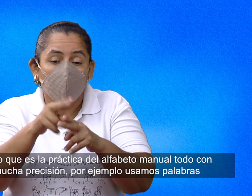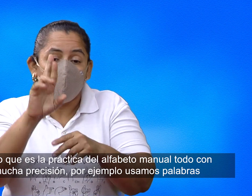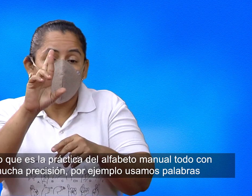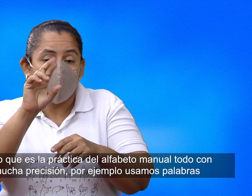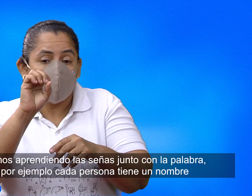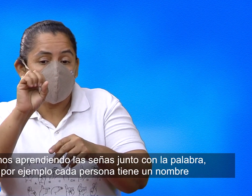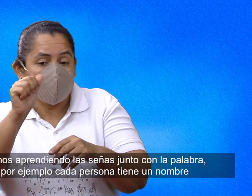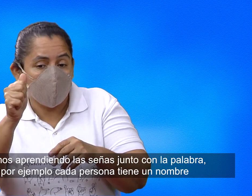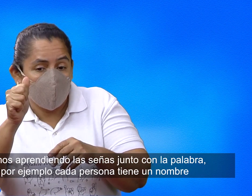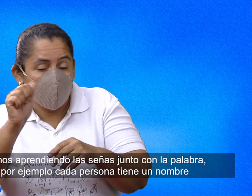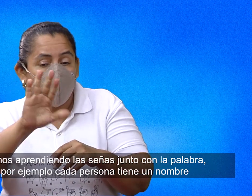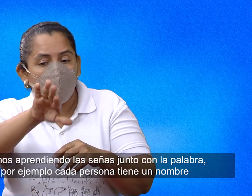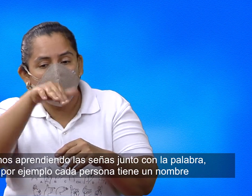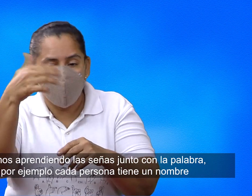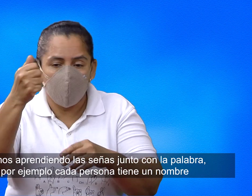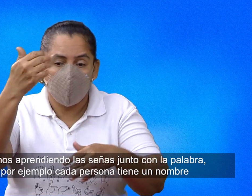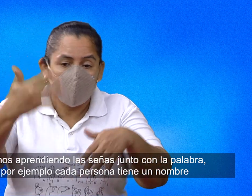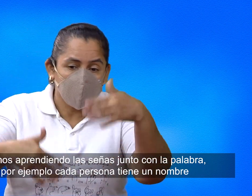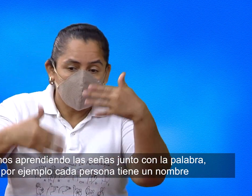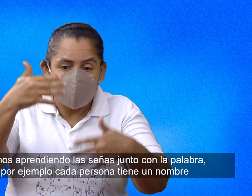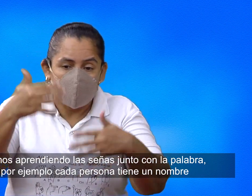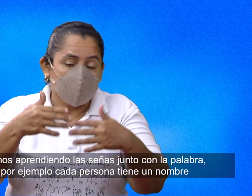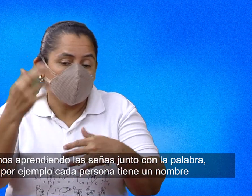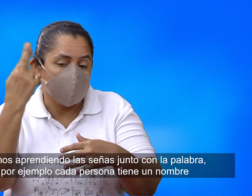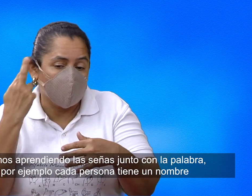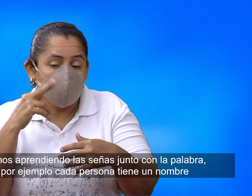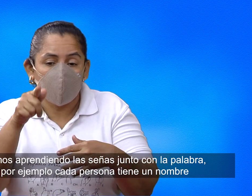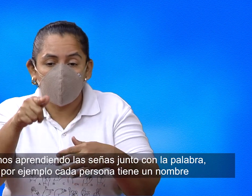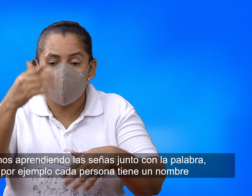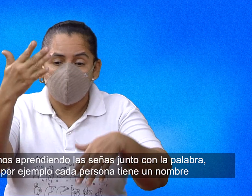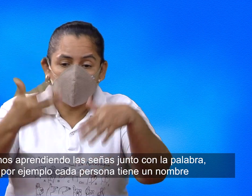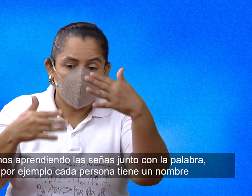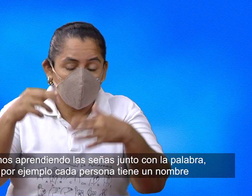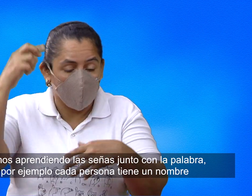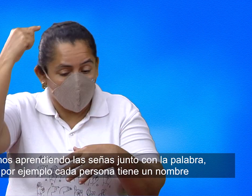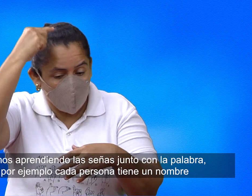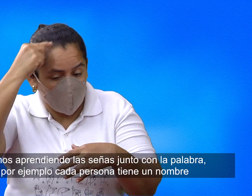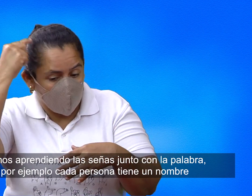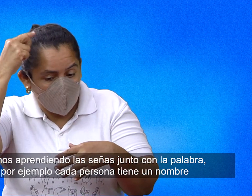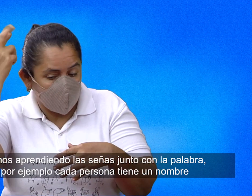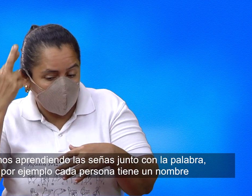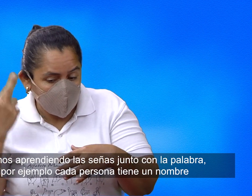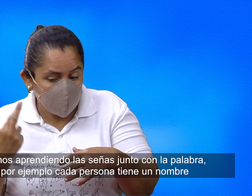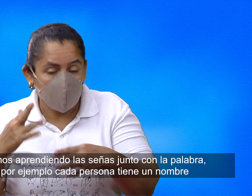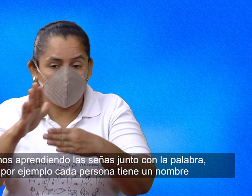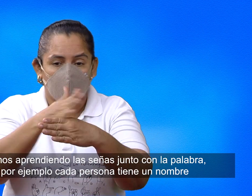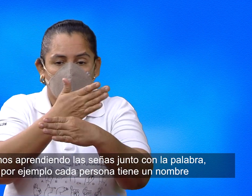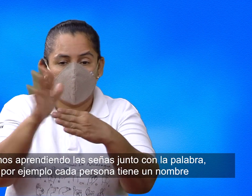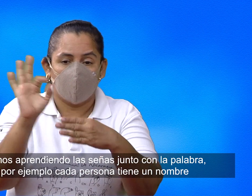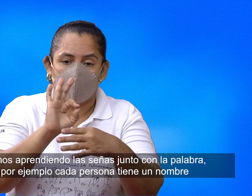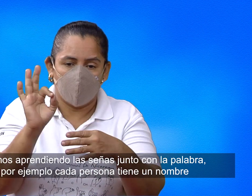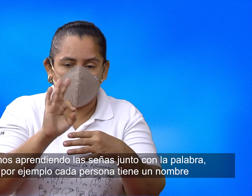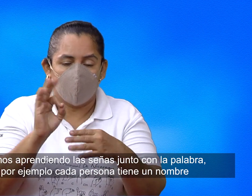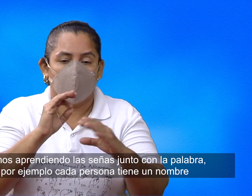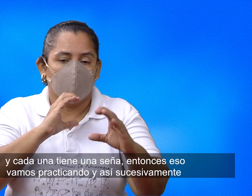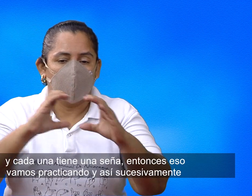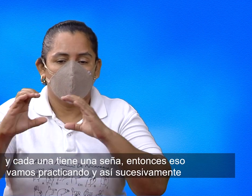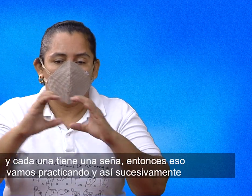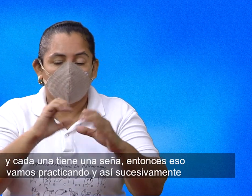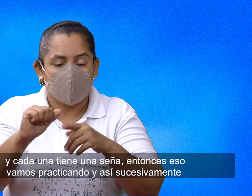palabras, vamos aprendiendo la seña junto con la palabra. Por ejemplo, cada persona tiene un nombre y cada una